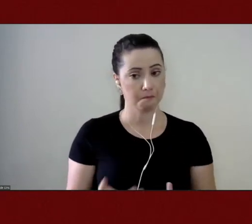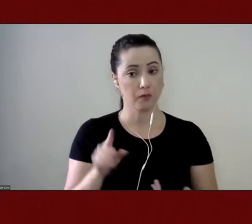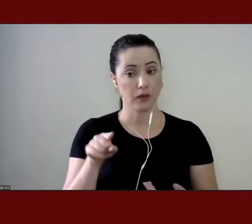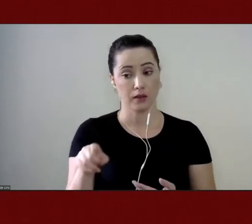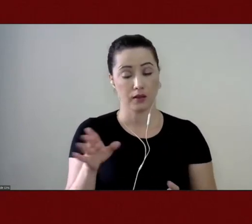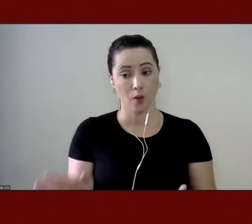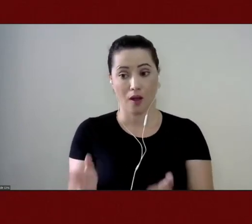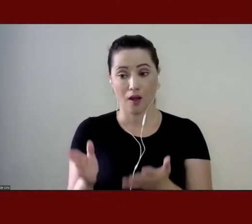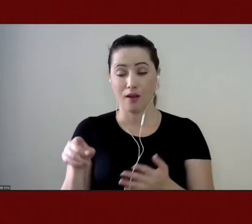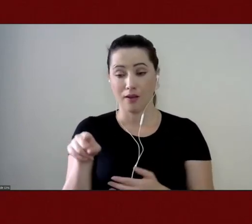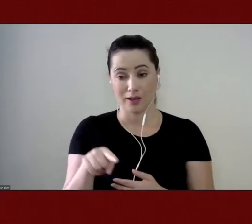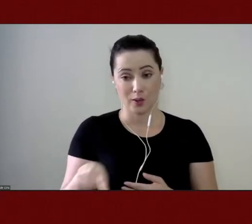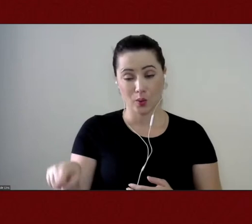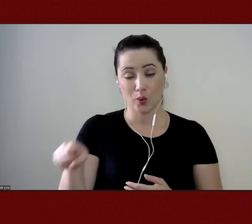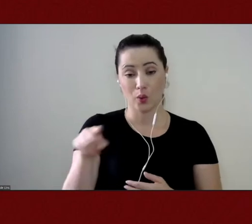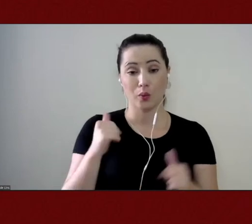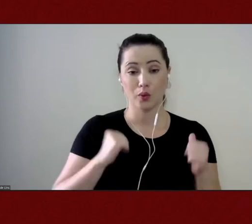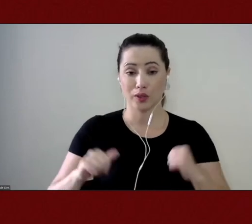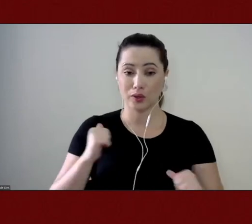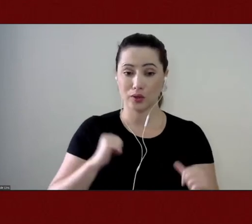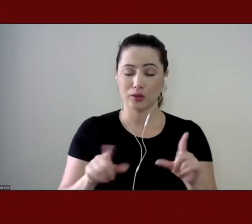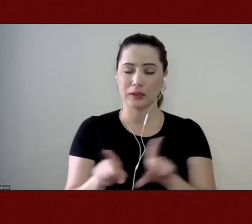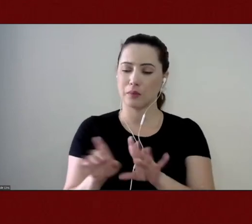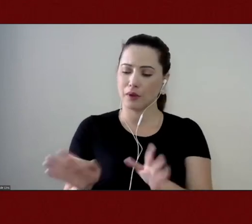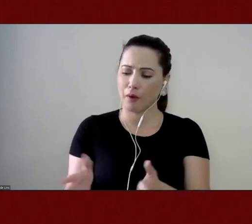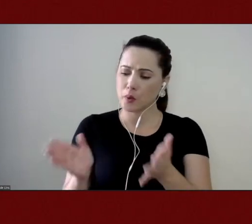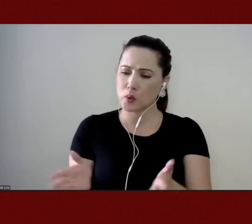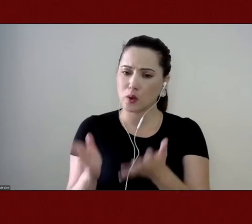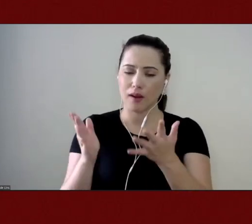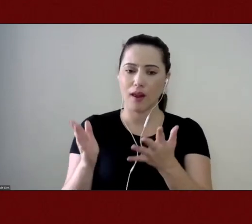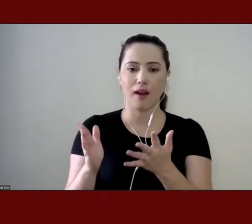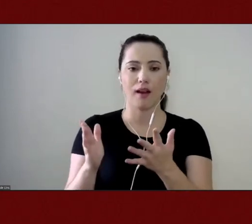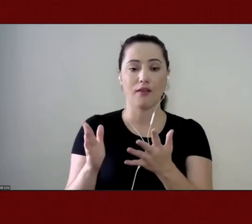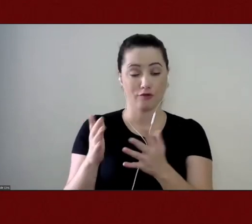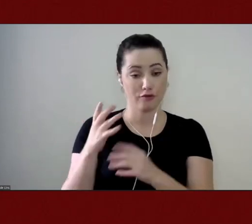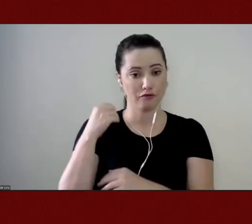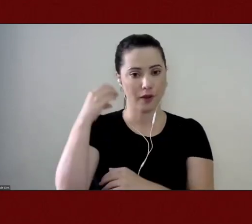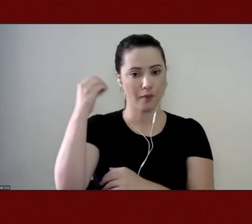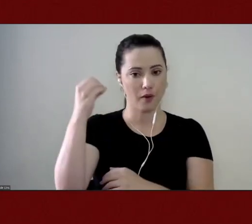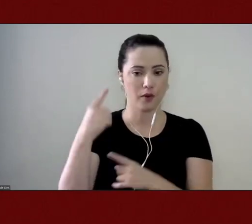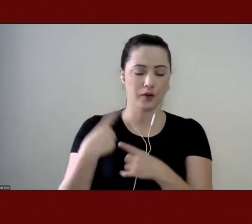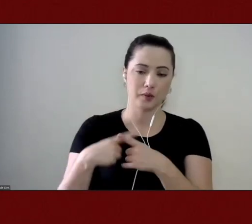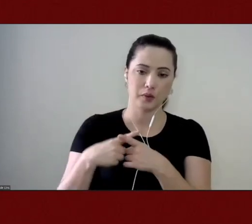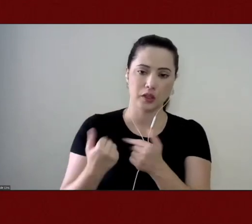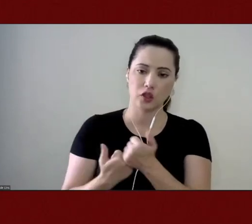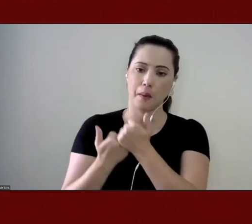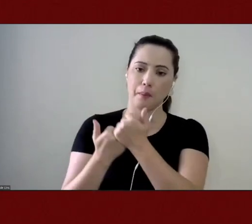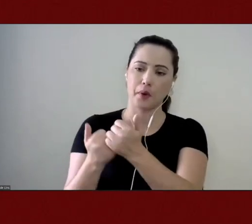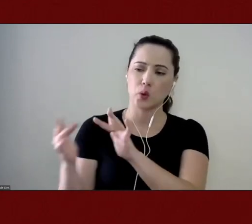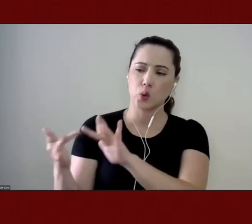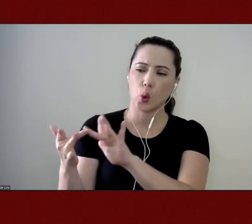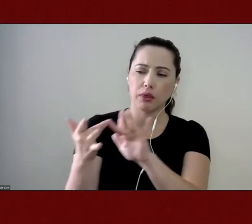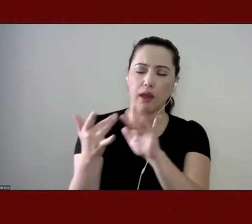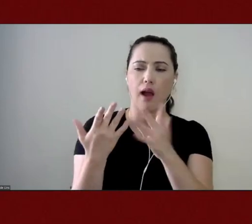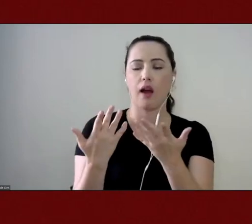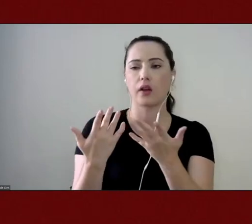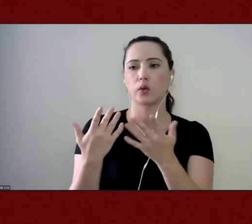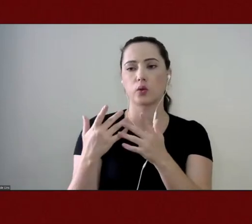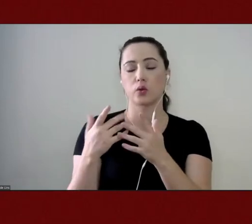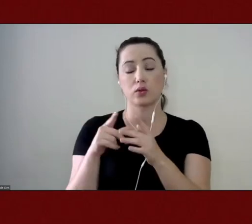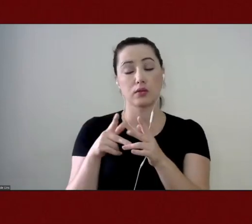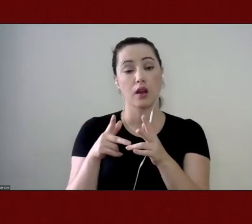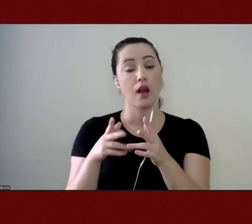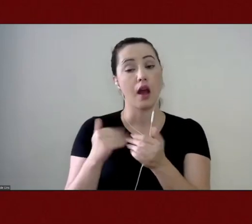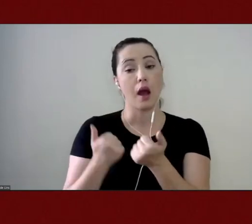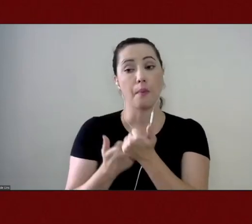carreira desses artistas, com apoio logístico para edições, com redes de contato e com reconhecimento crítico,